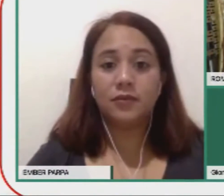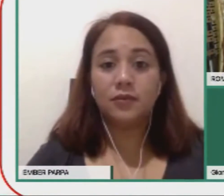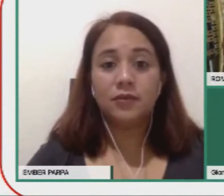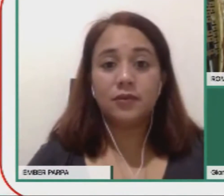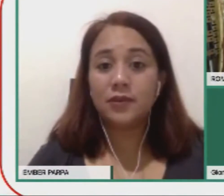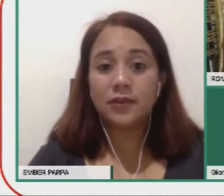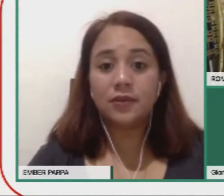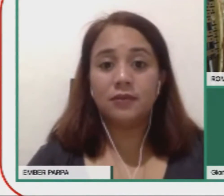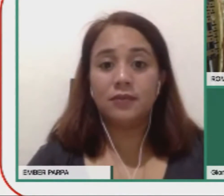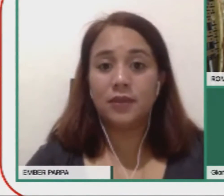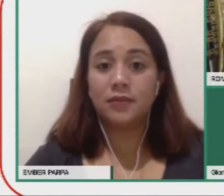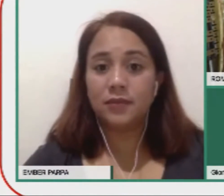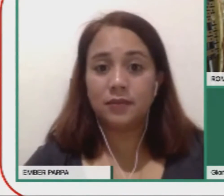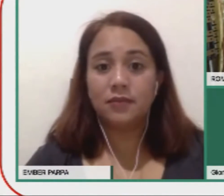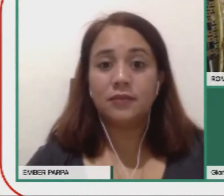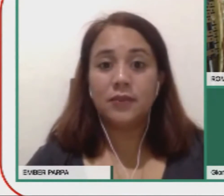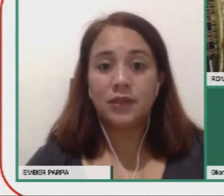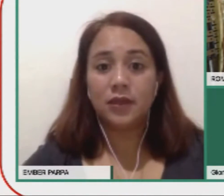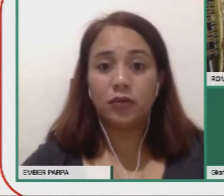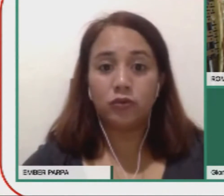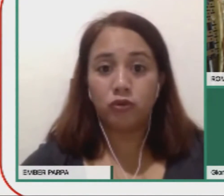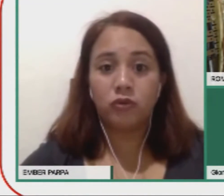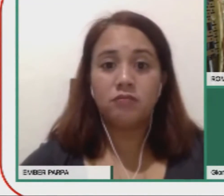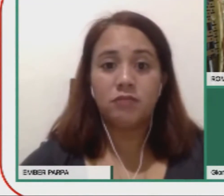Nasaan na yung mic mo?